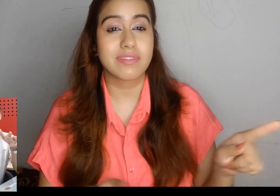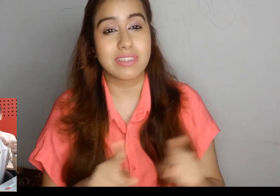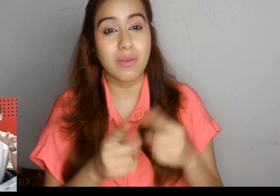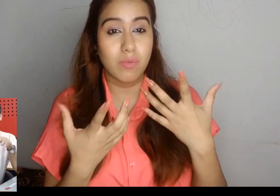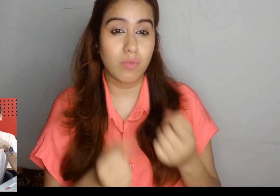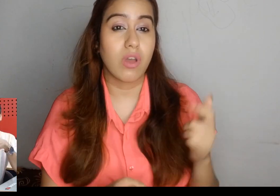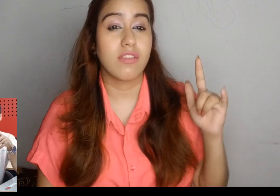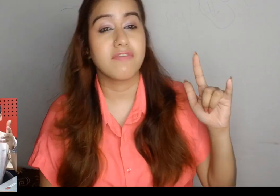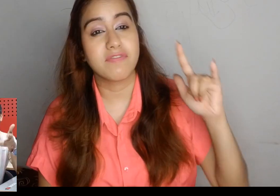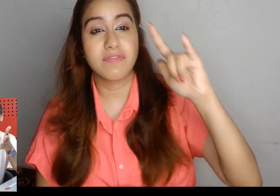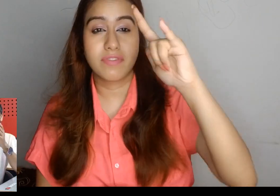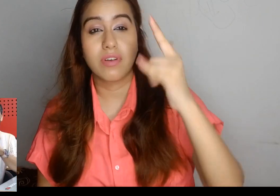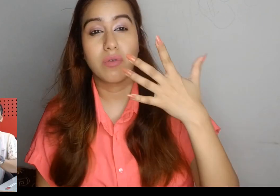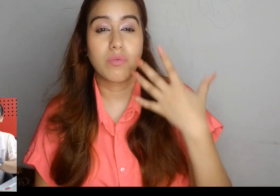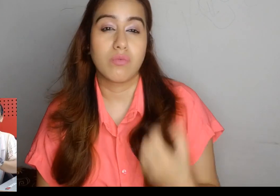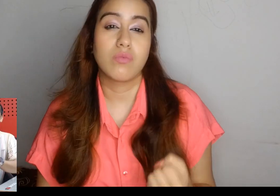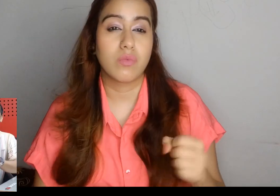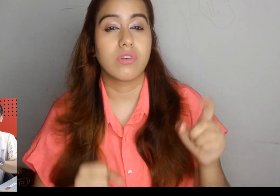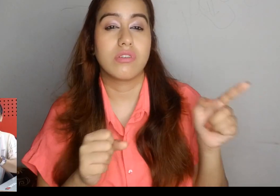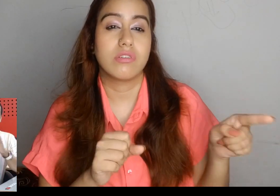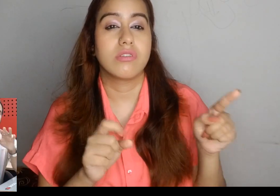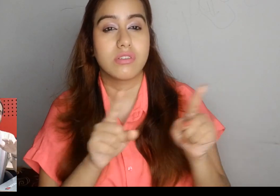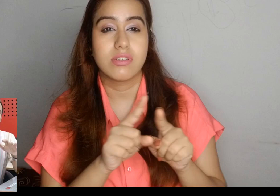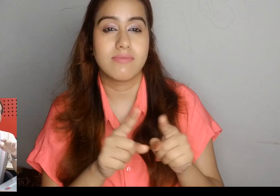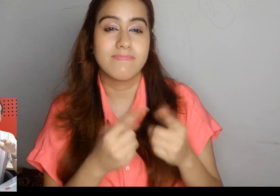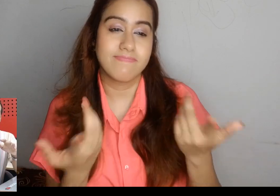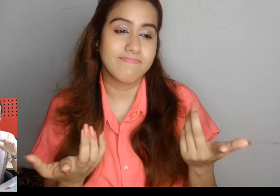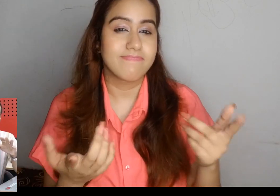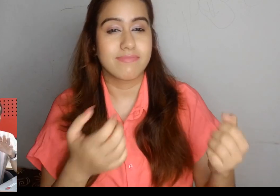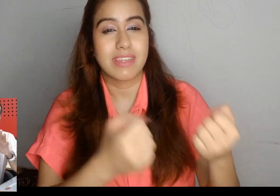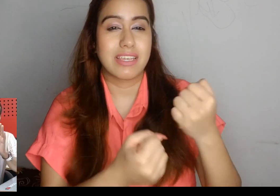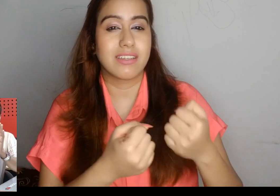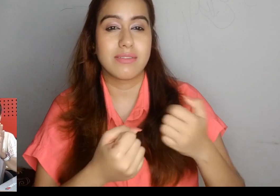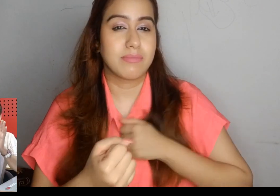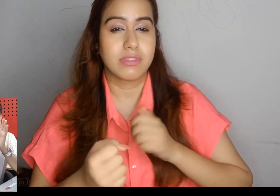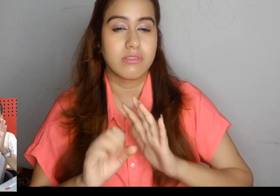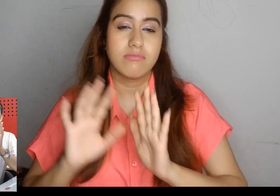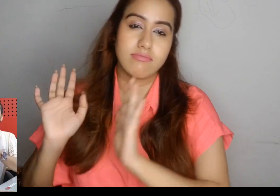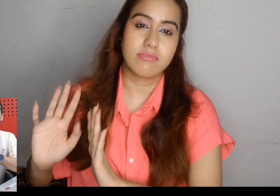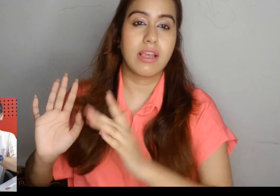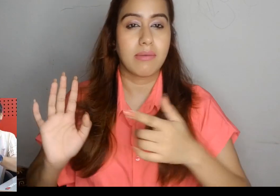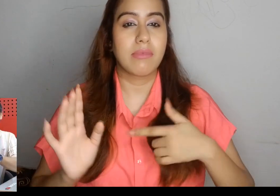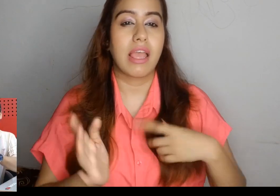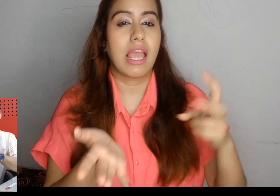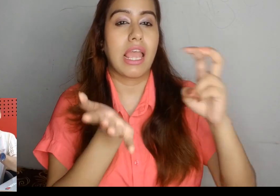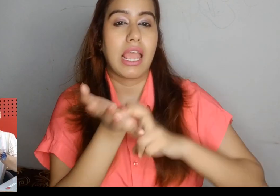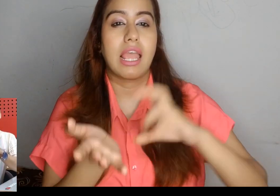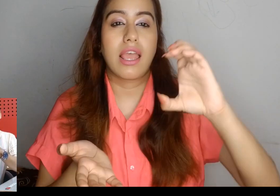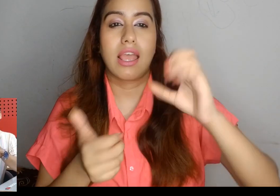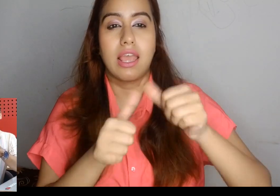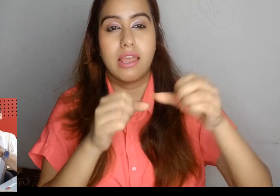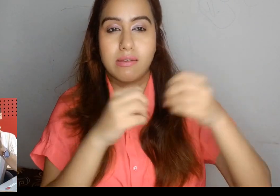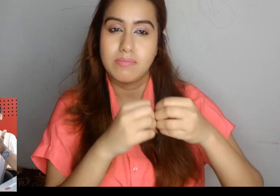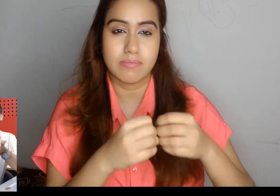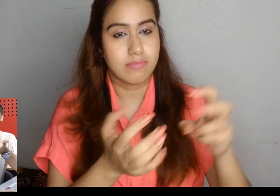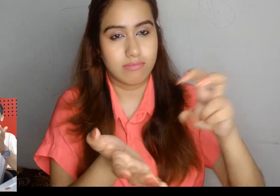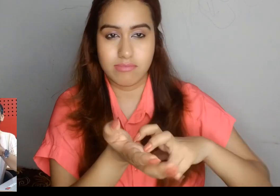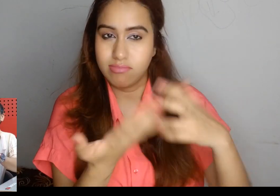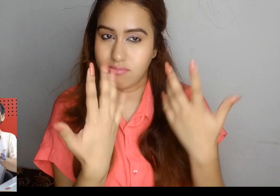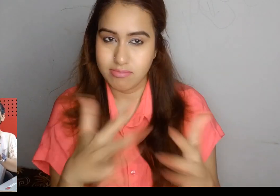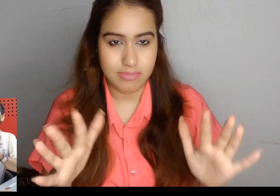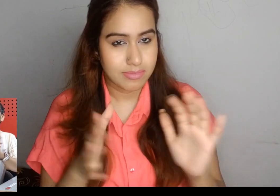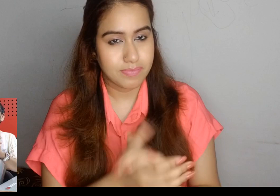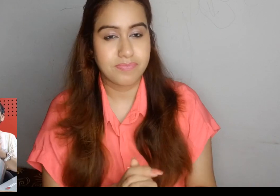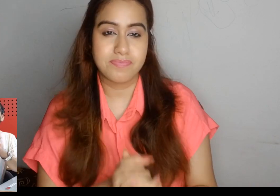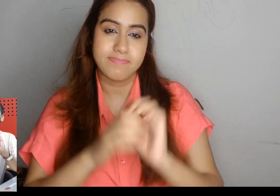उन्होंने अपनी गाड़ी घर में ही पार्क की और कैब बुक की। जो कैब के ड्राइवर साहब आए वो देखने में बड़े सौम्य से, सज्जन से दिख रहे थे। ये पीछे